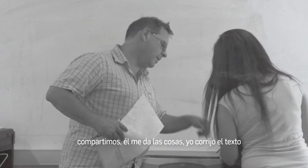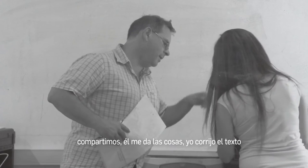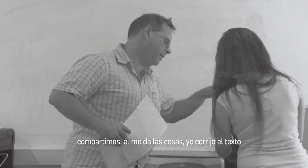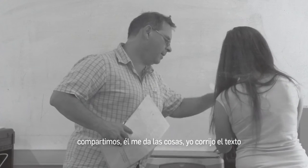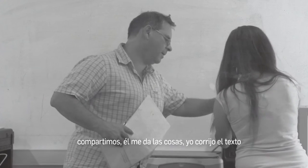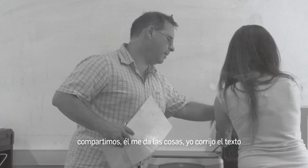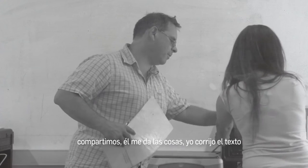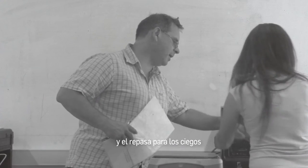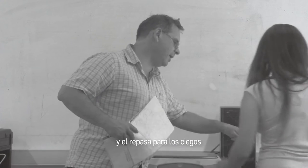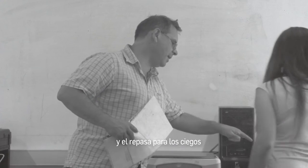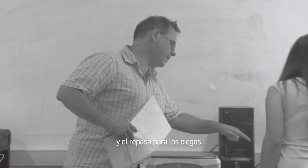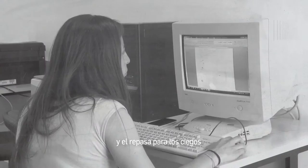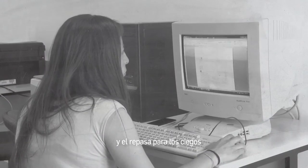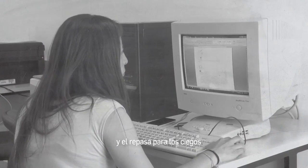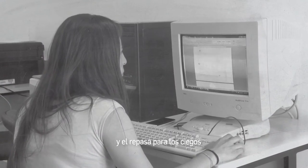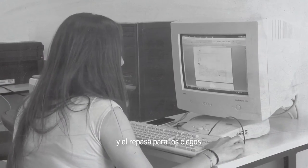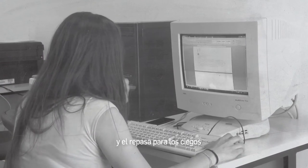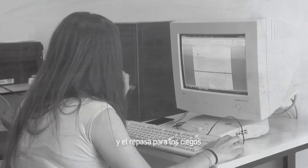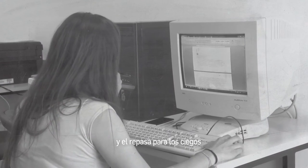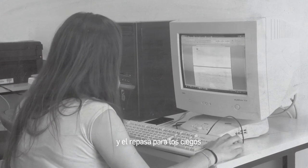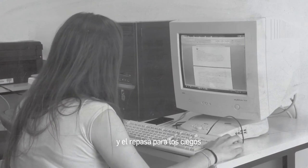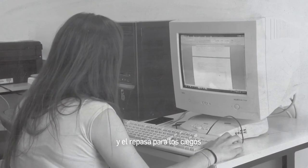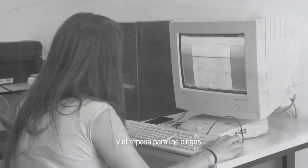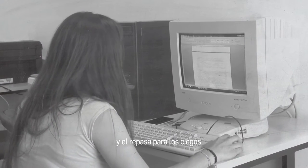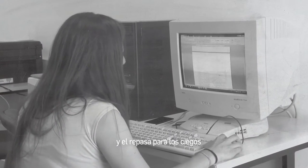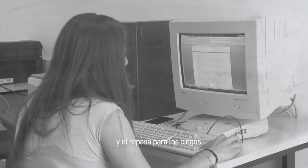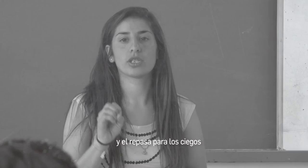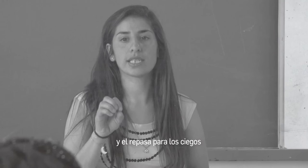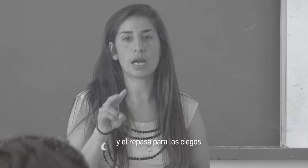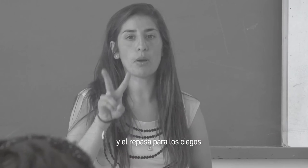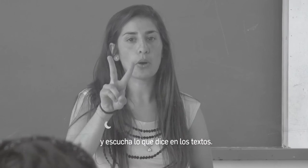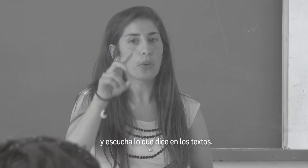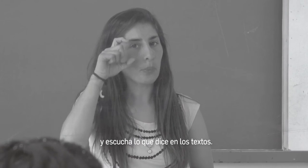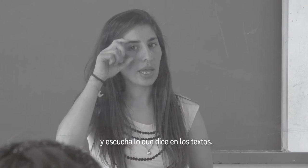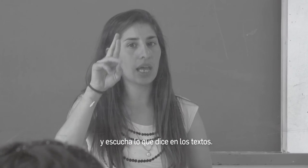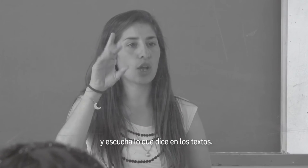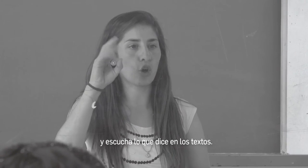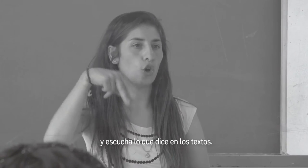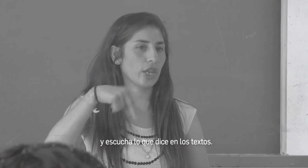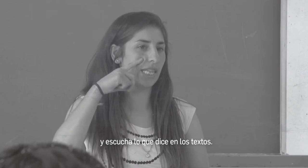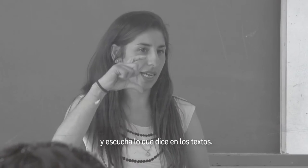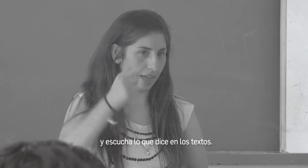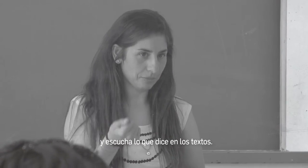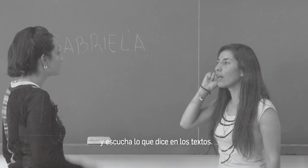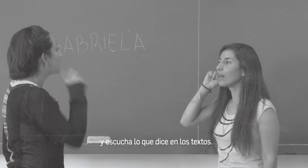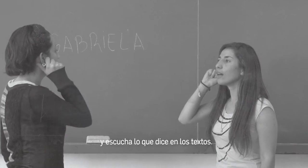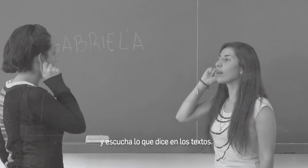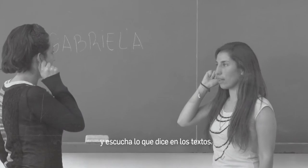corregir el texto y repasar para los hijos que le gustan lo que se dice en